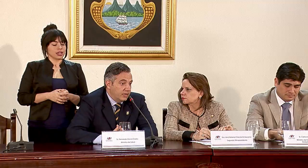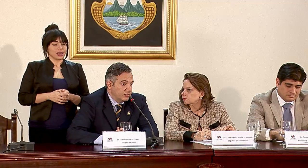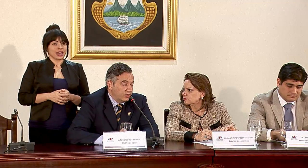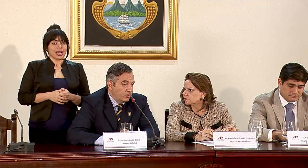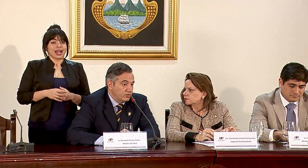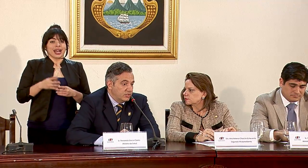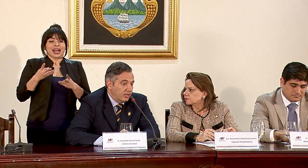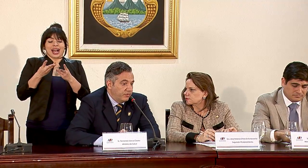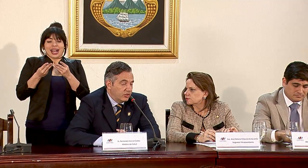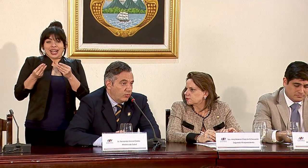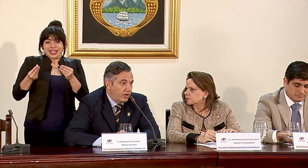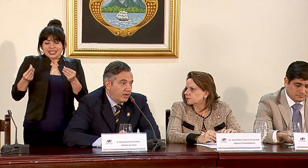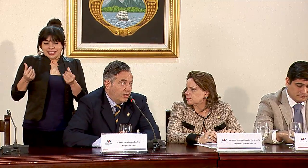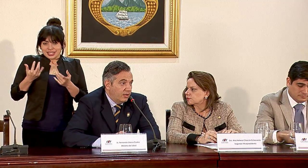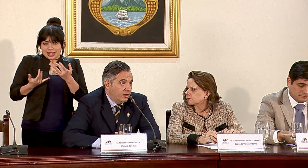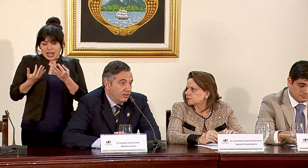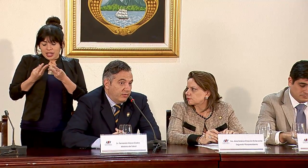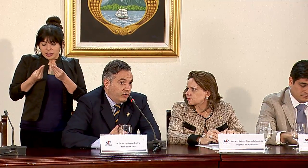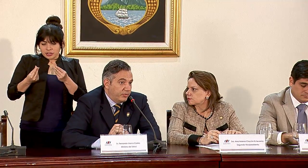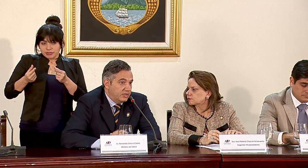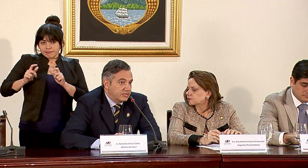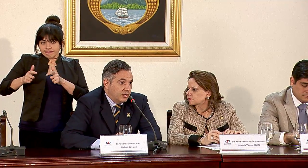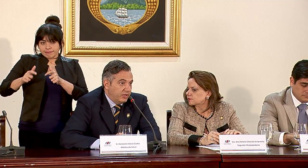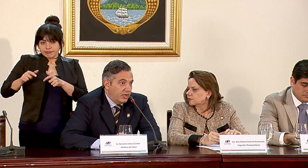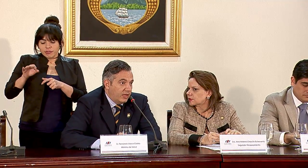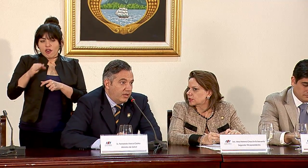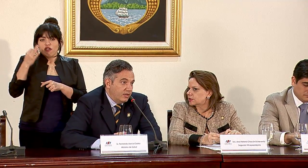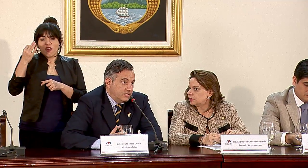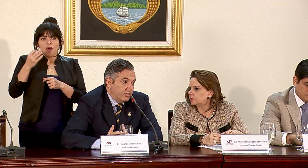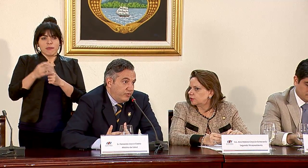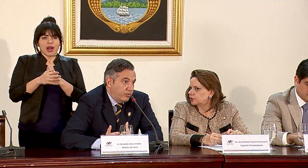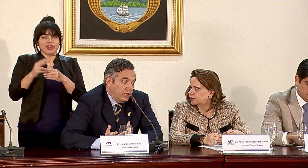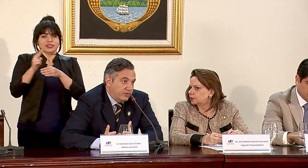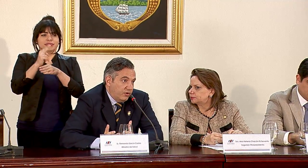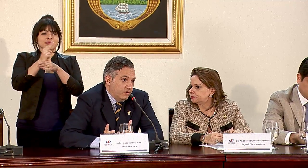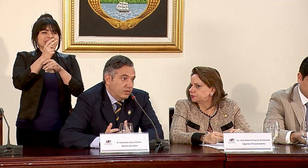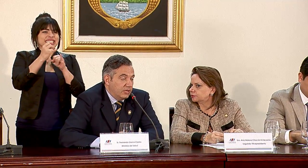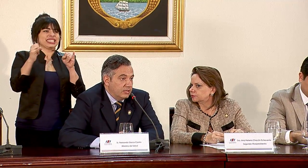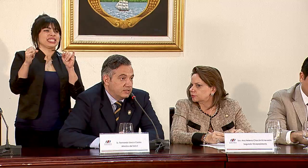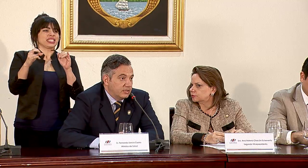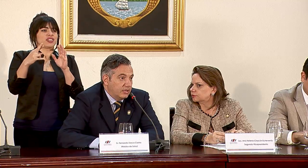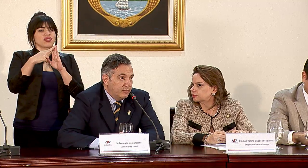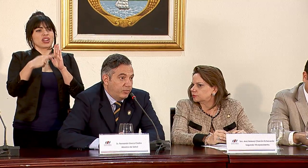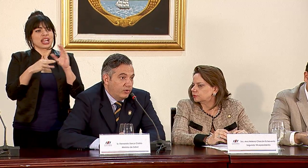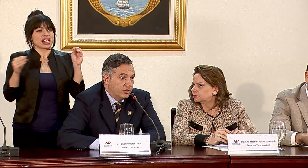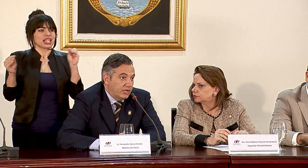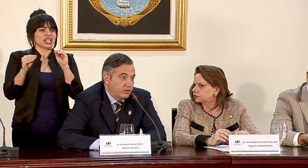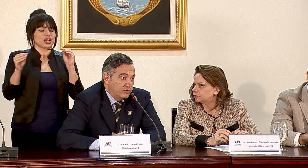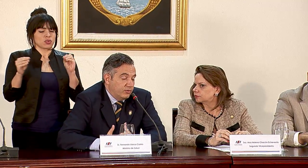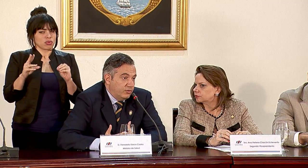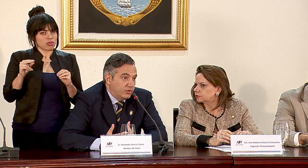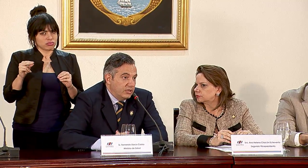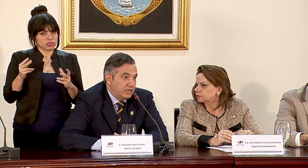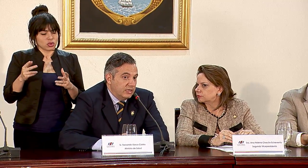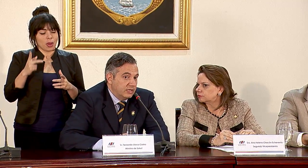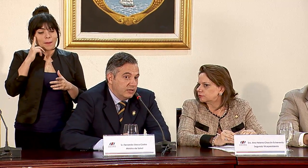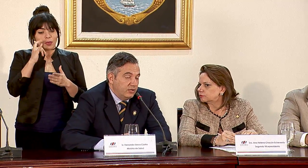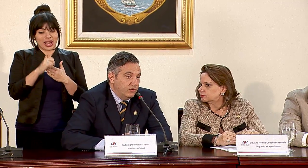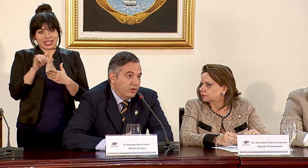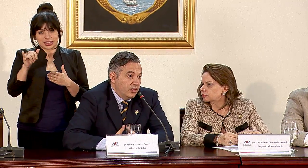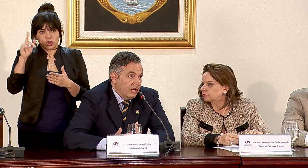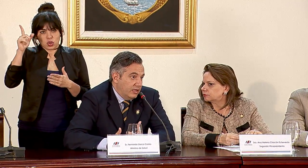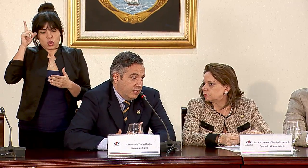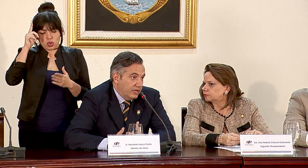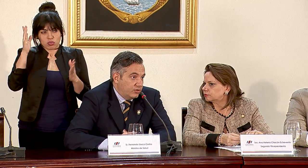incineración se efectuara de forma indiscriminada y sin regulación por lo tanto no tendría